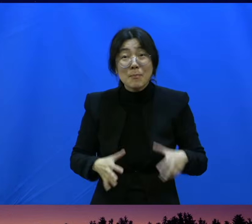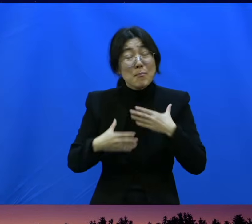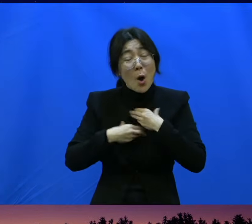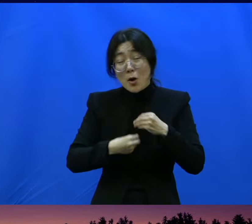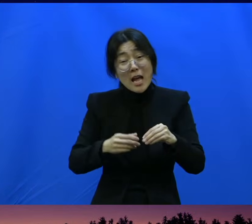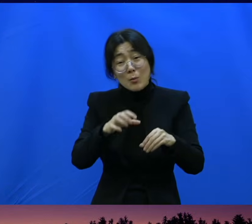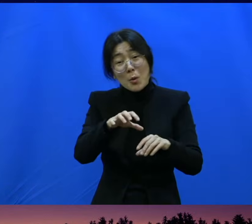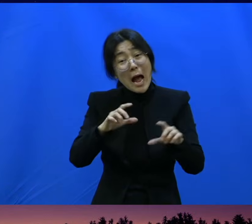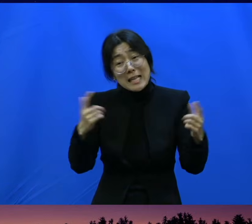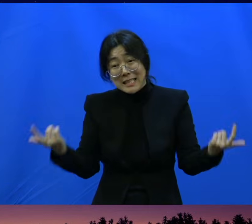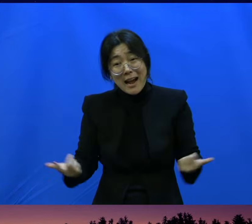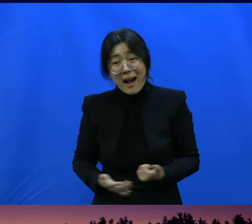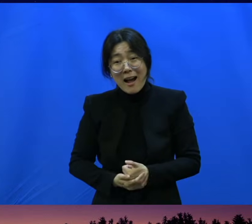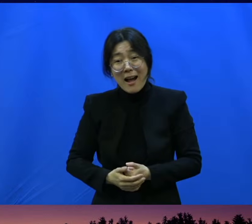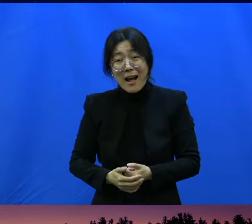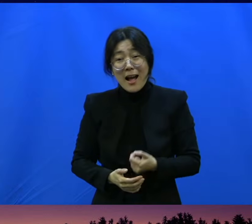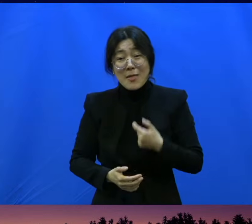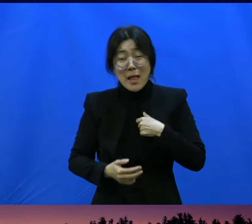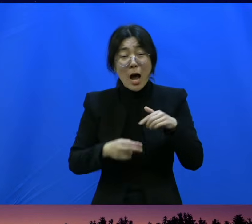도망자들이 또 온 거예요.